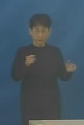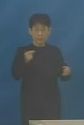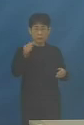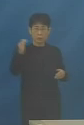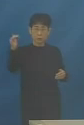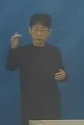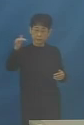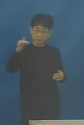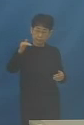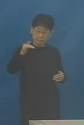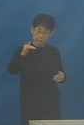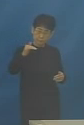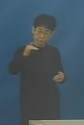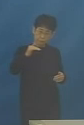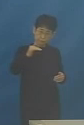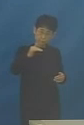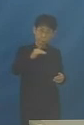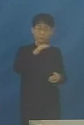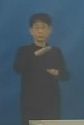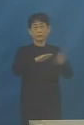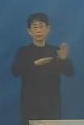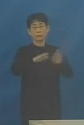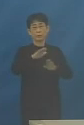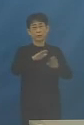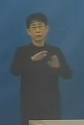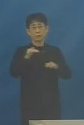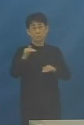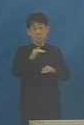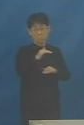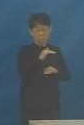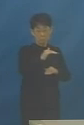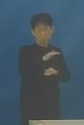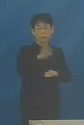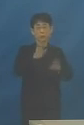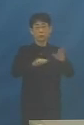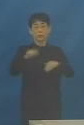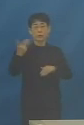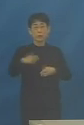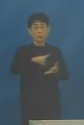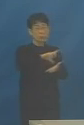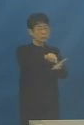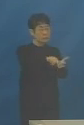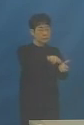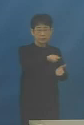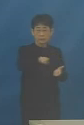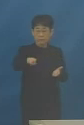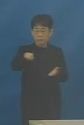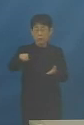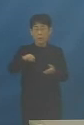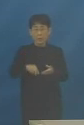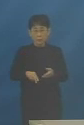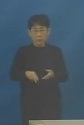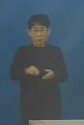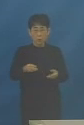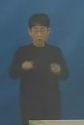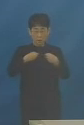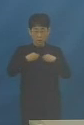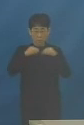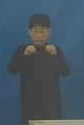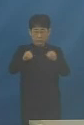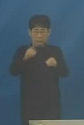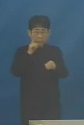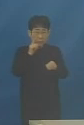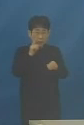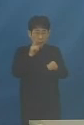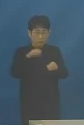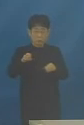形になってきておりますけれども地域によってはえまだ感染が認められる状況もあります他方での